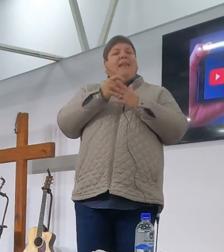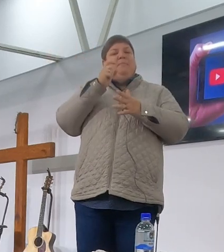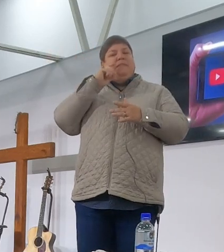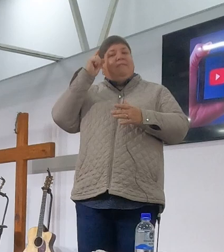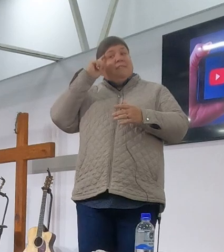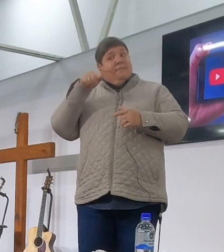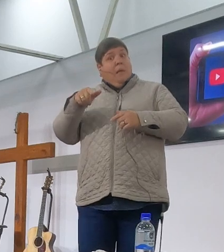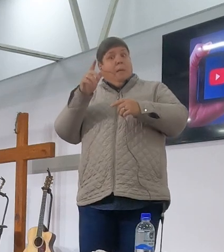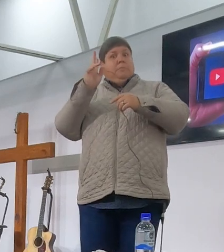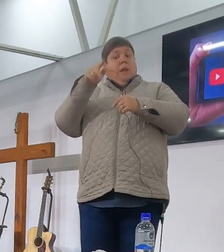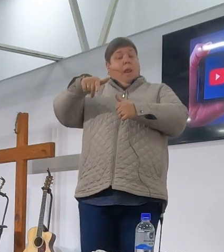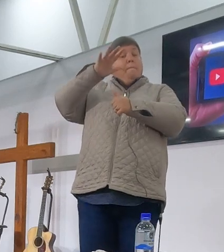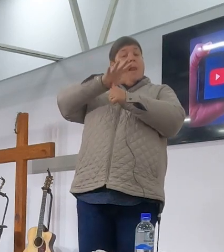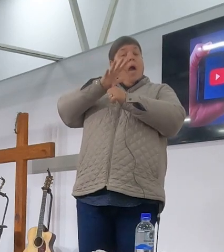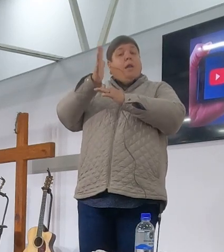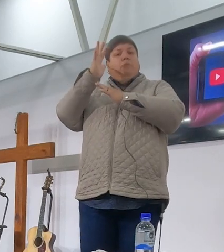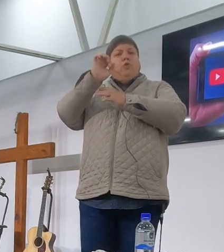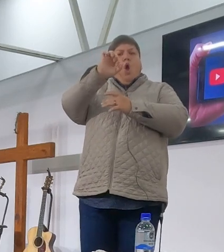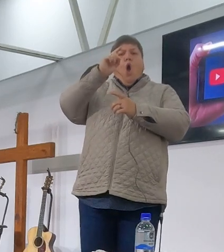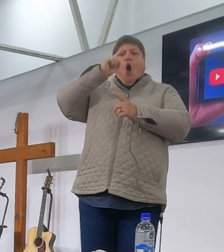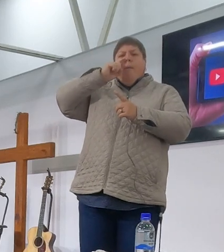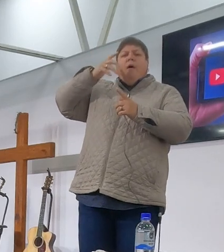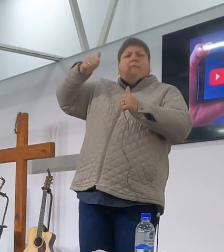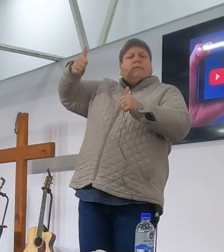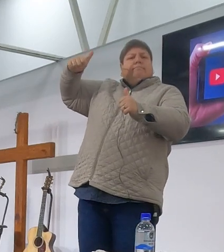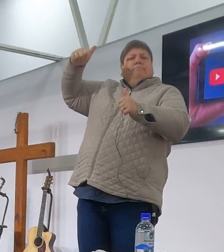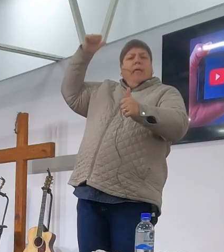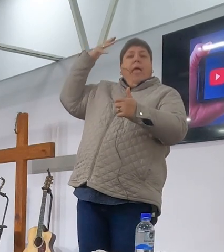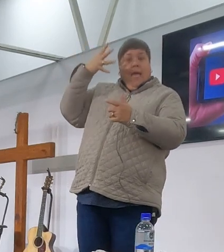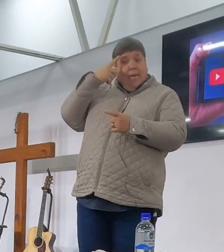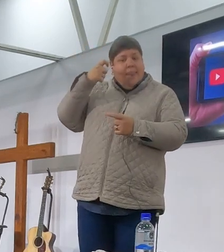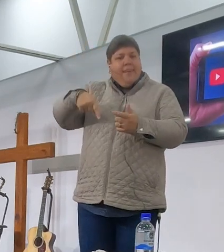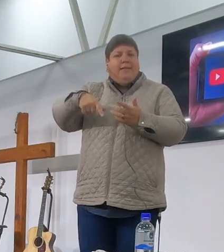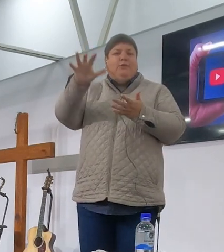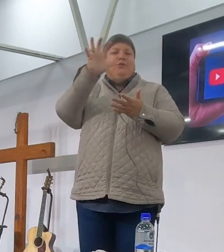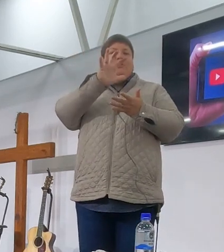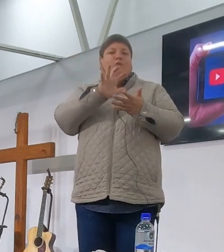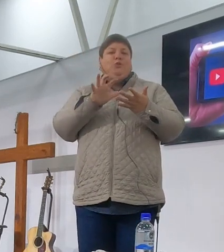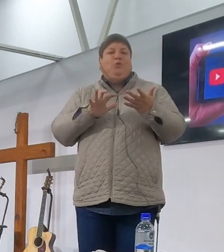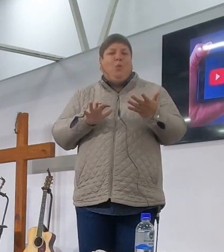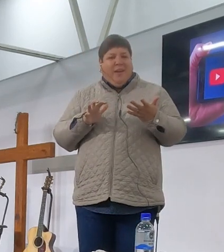belangrike boodskap wat jou grootouers, jou ouers, jou familielede en jou